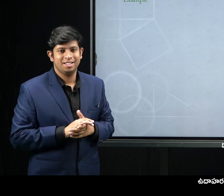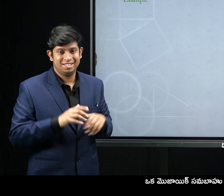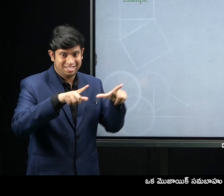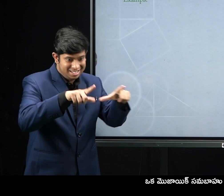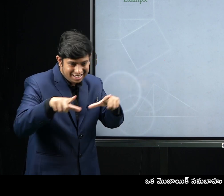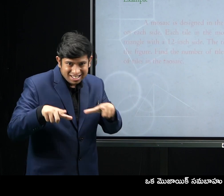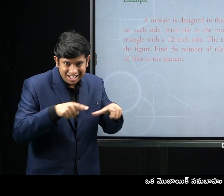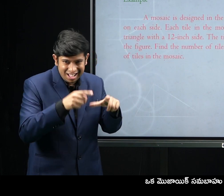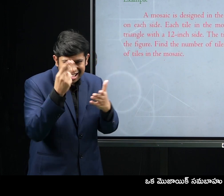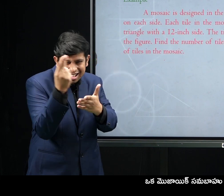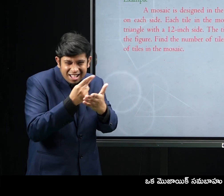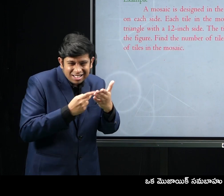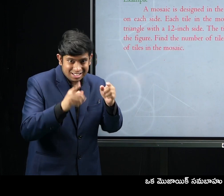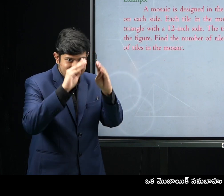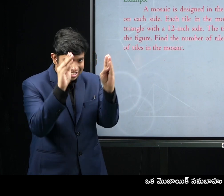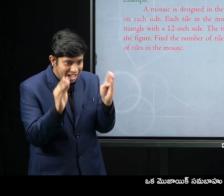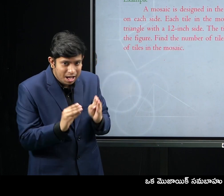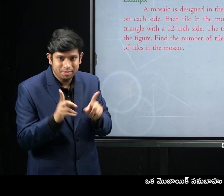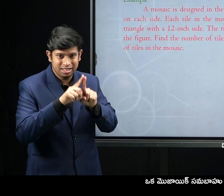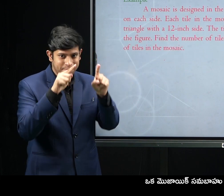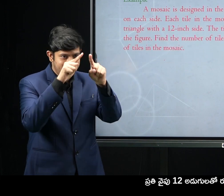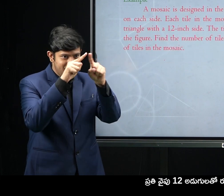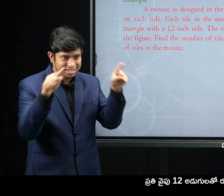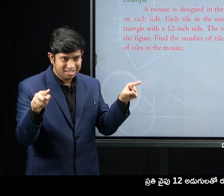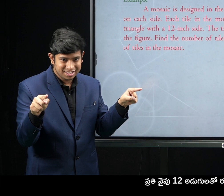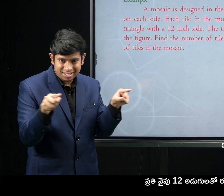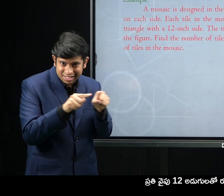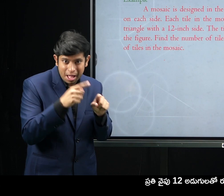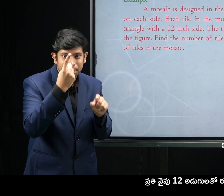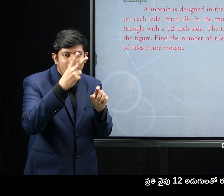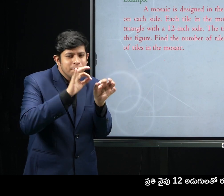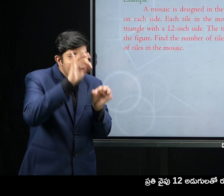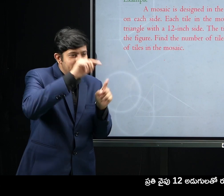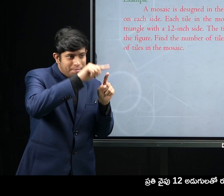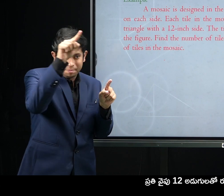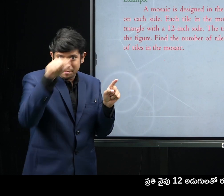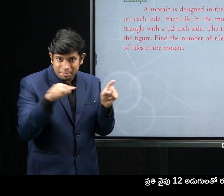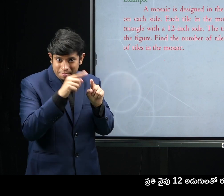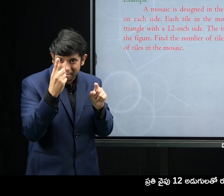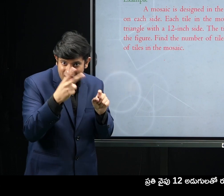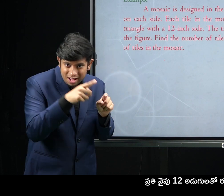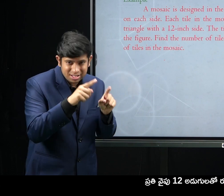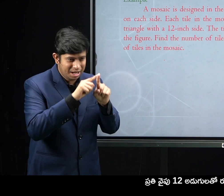ఒక మెజాయిక్ సమబాహు త్రిభుజం ఆకారంలో ప్రతివైపు 12 అడుగులతో రూపొందించబడింది.